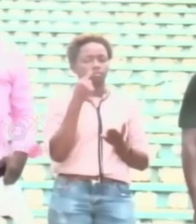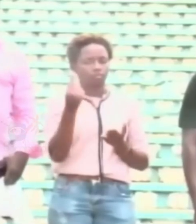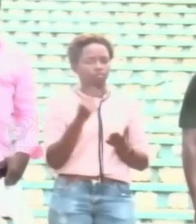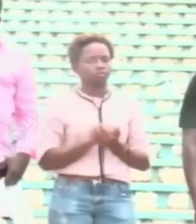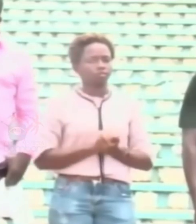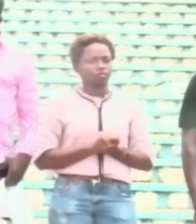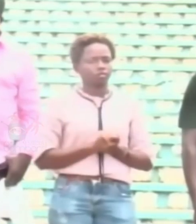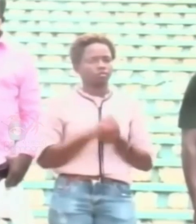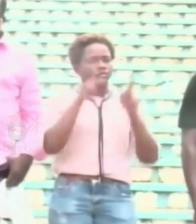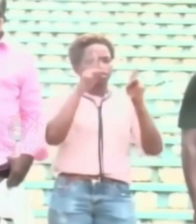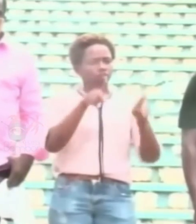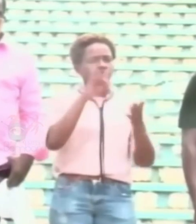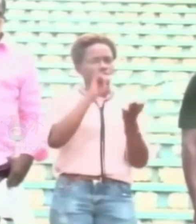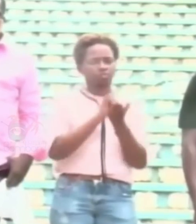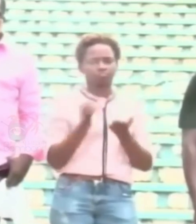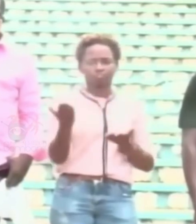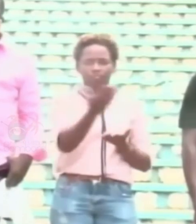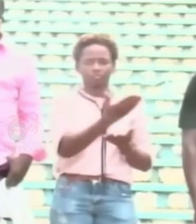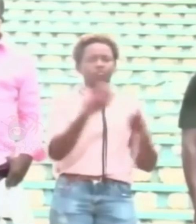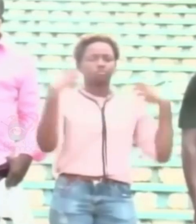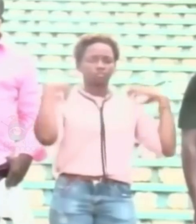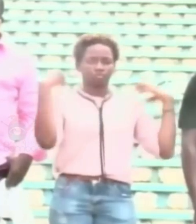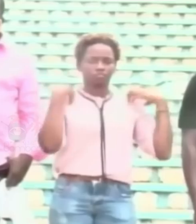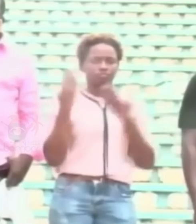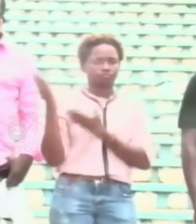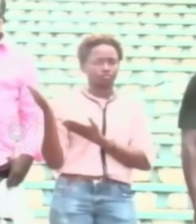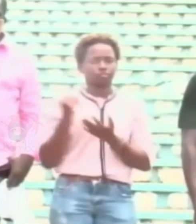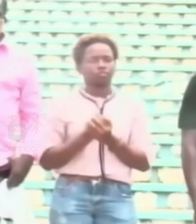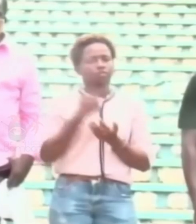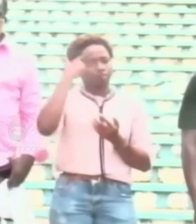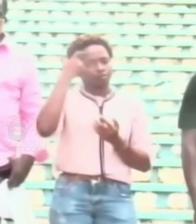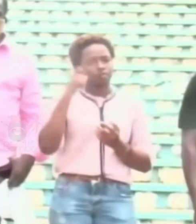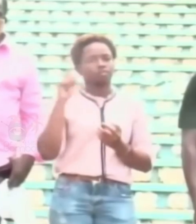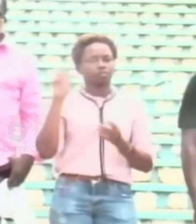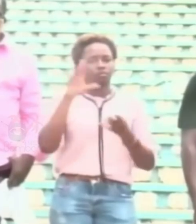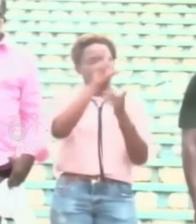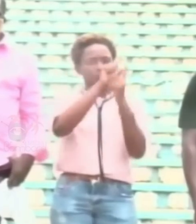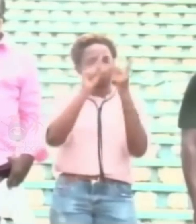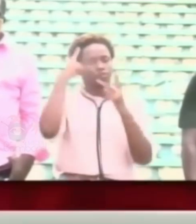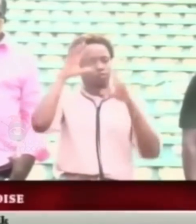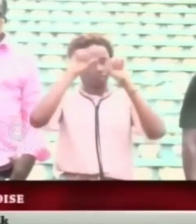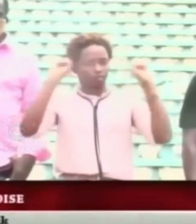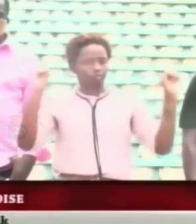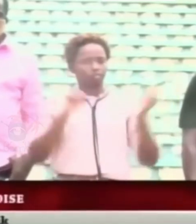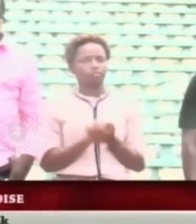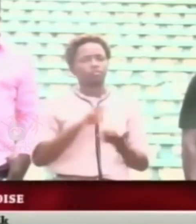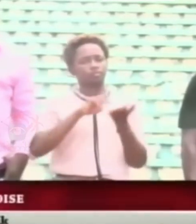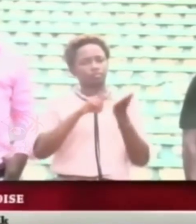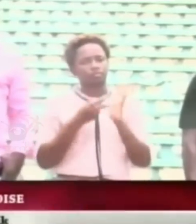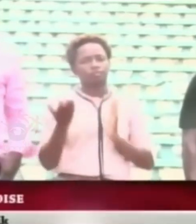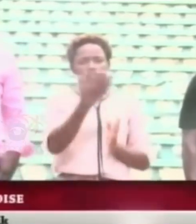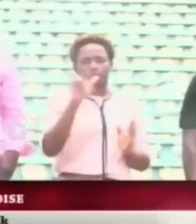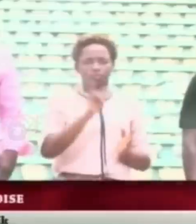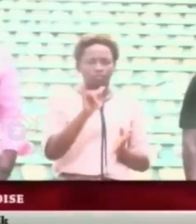ça. Moun sa devant moi, c'est le chef moi. Parce que c'est eux qui mettent mon côté mien. Ça veut dire eux-mêmes,